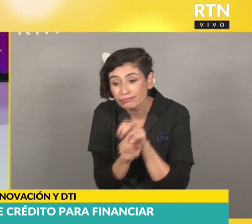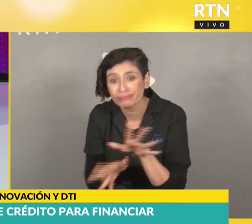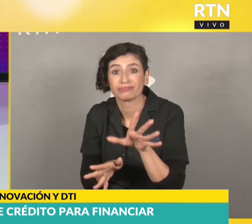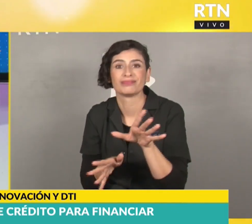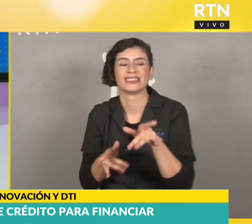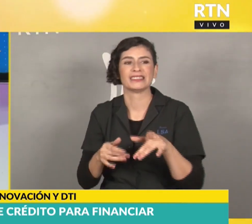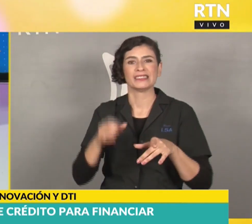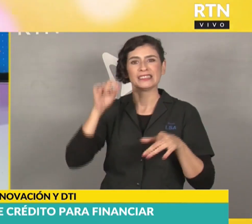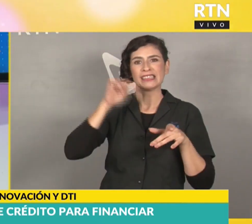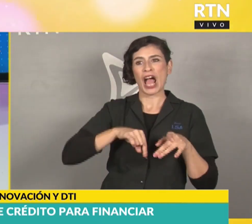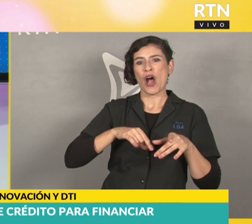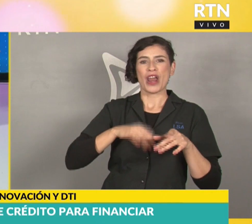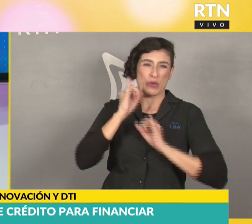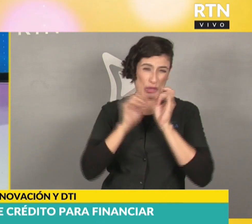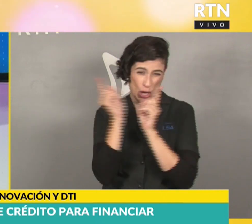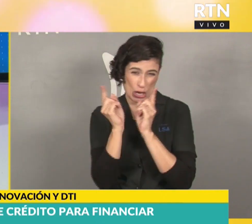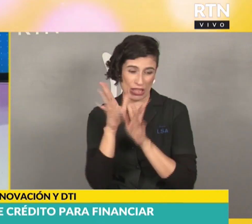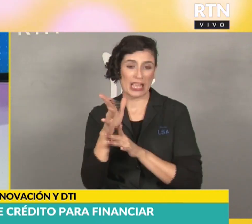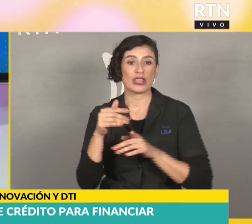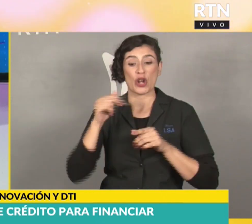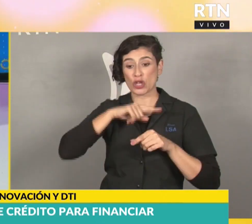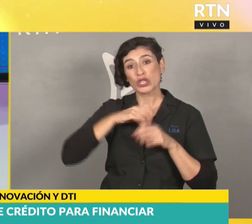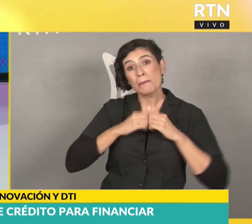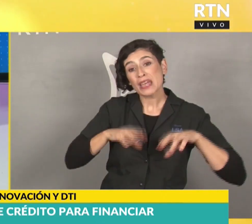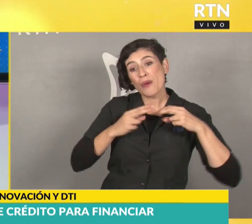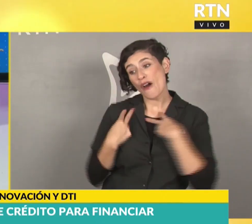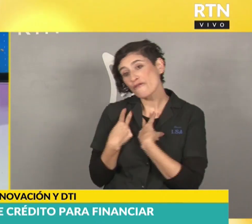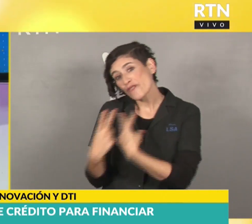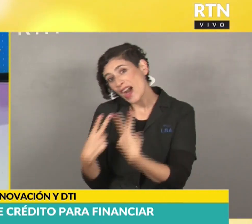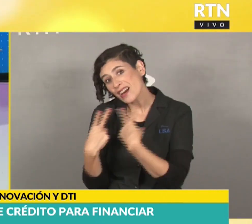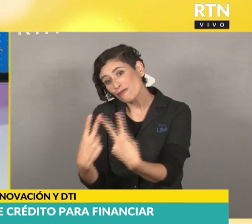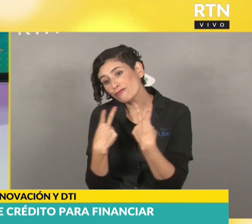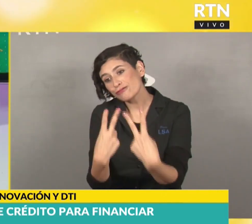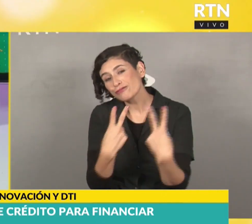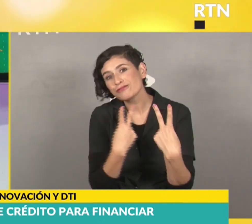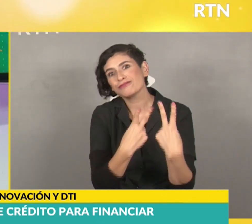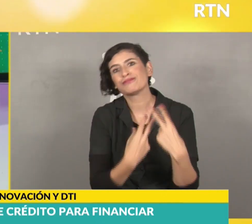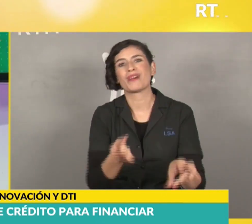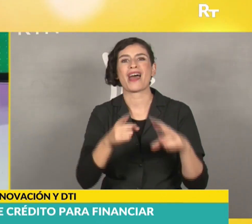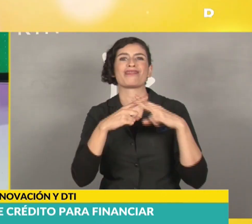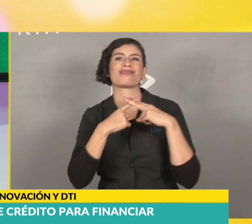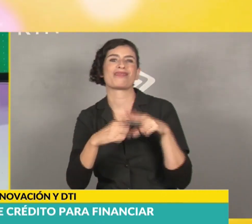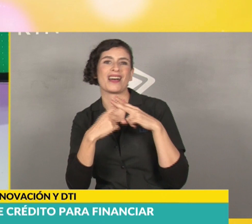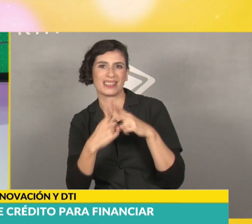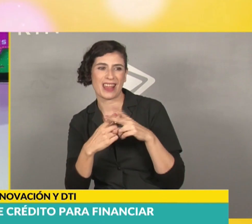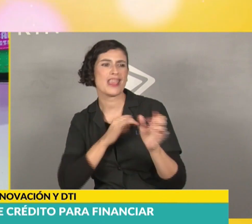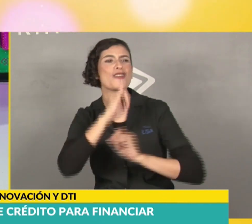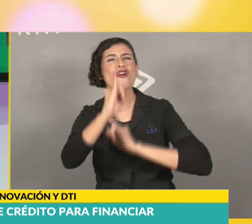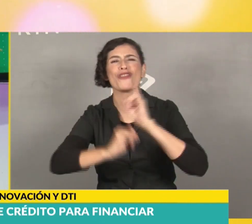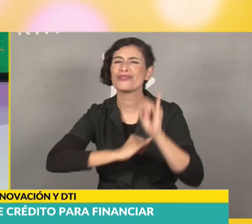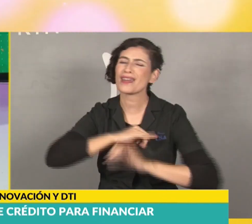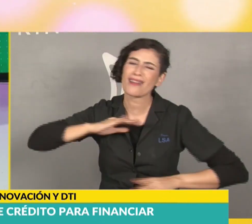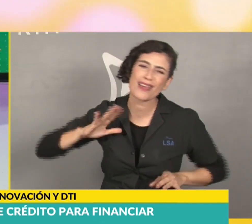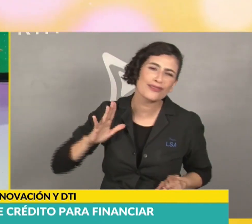empezar a viajar por el interior porque la línea se lanzó hace muy poquito. Sí. La idea ahora es trabajar con talleres territoriales y poder llegar a todos los destinos